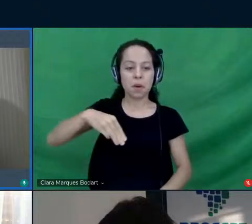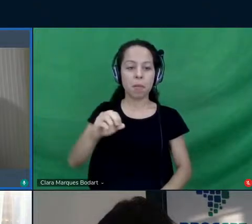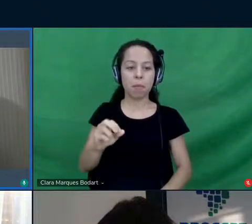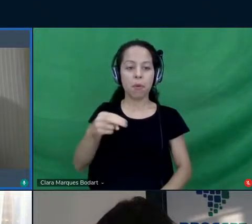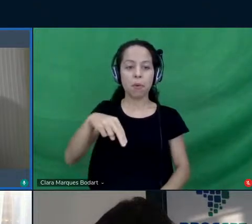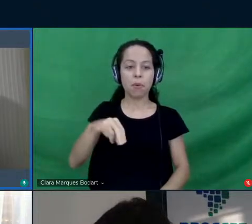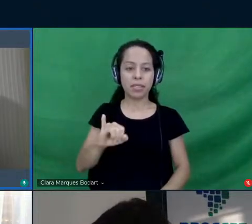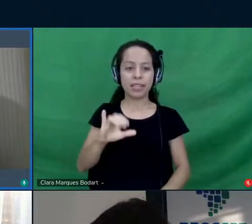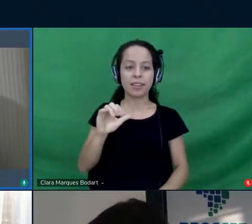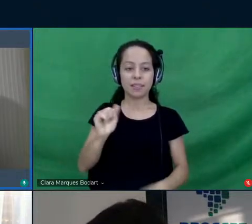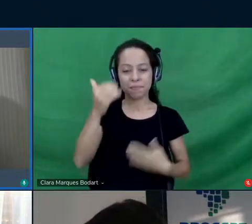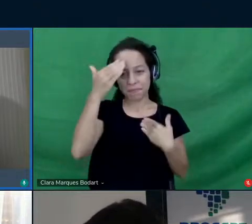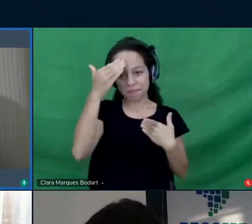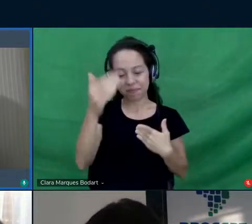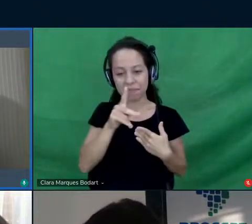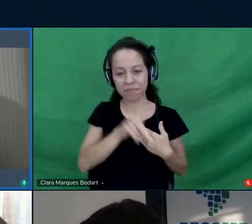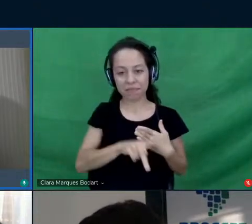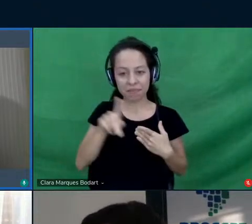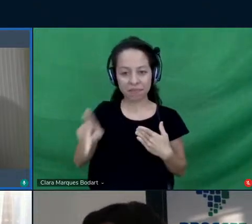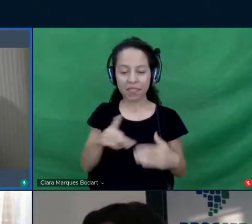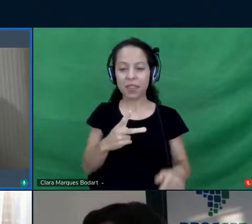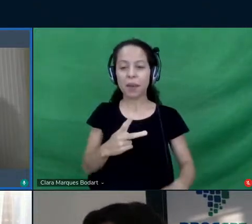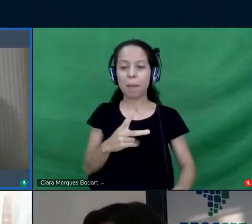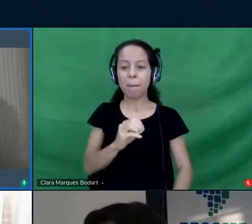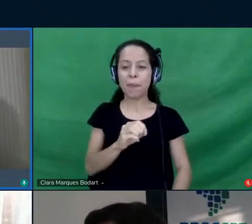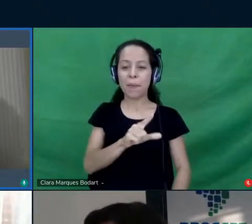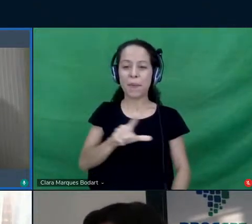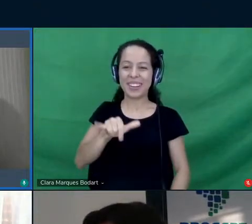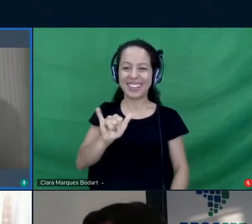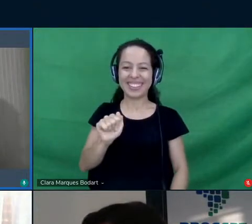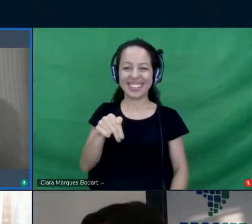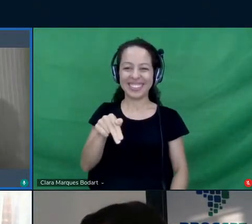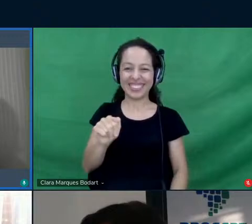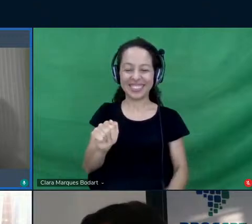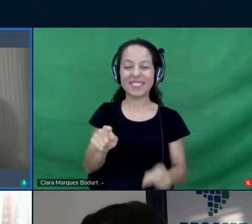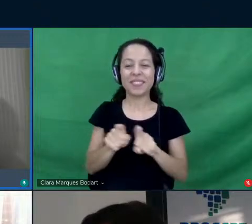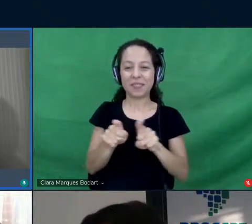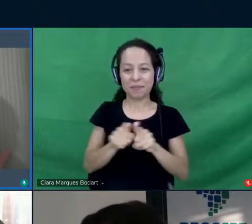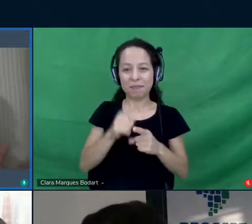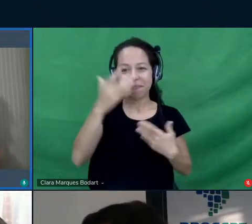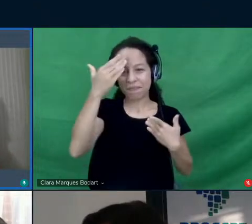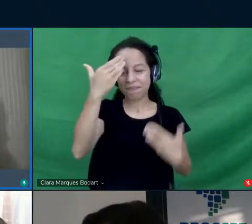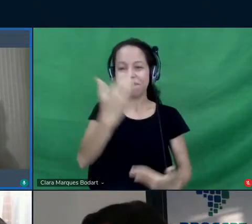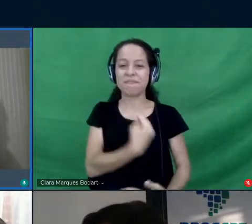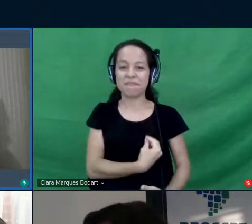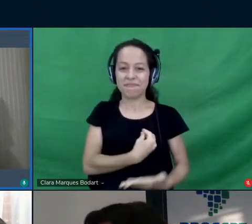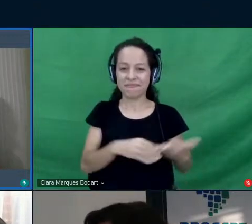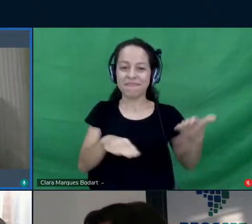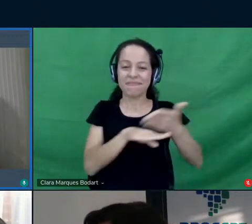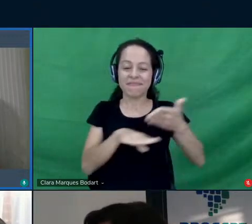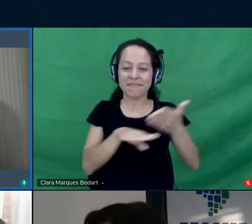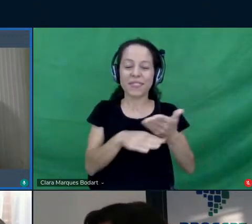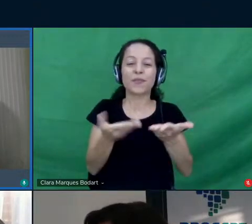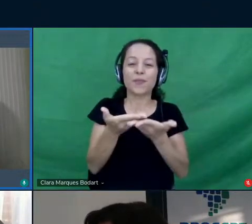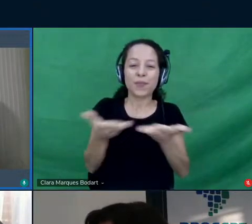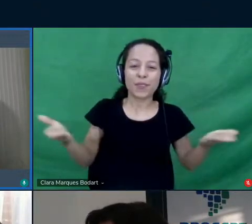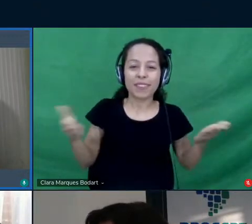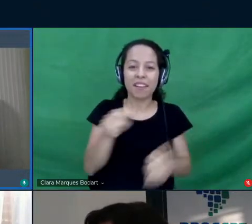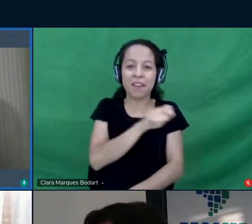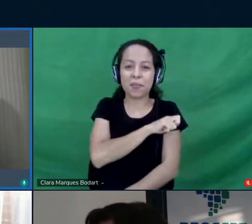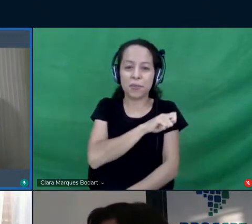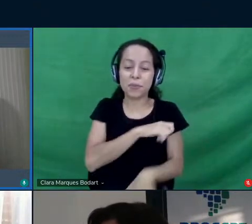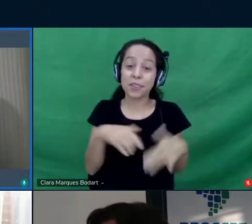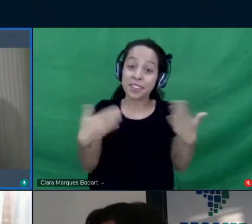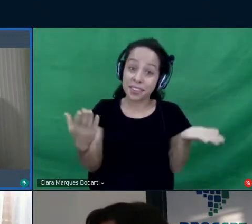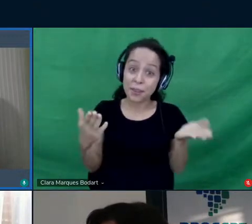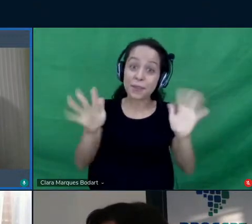a mediação da professora Poliana dos Santos. E, é claro, né, agradecemos a presença e a participação de todos e todas. Encerramos assim,